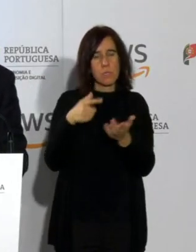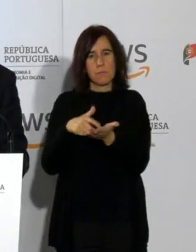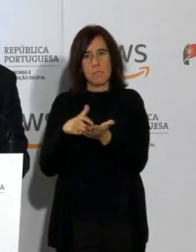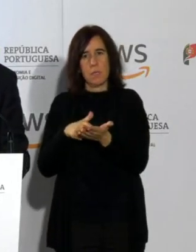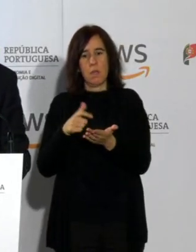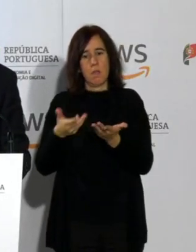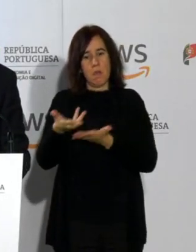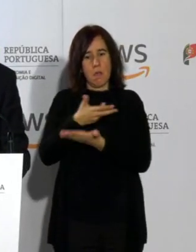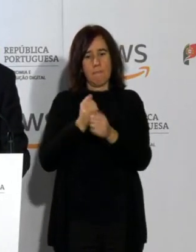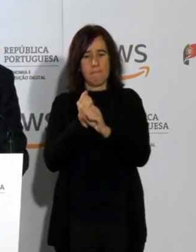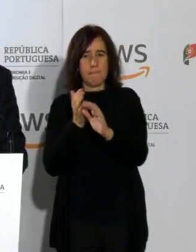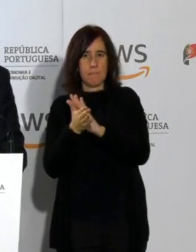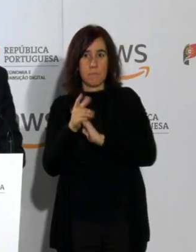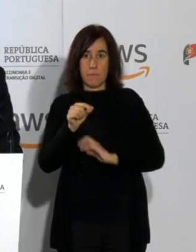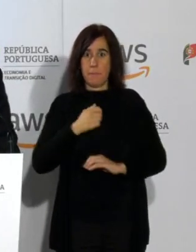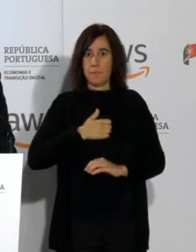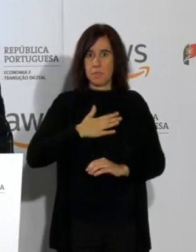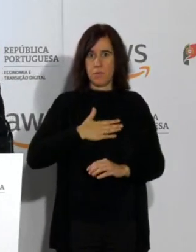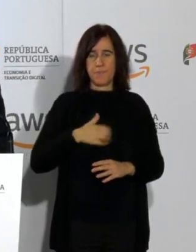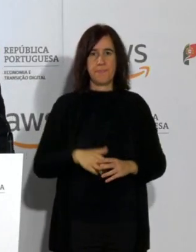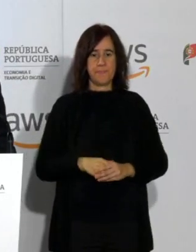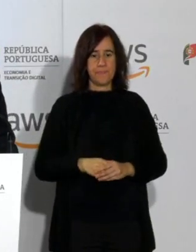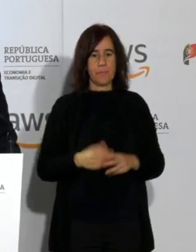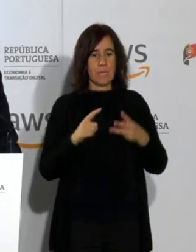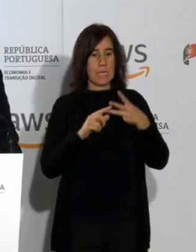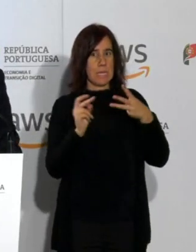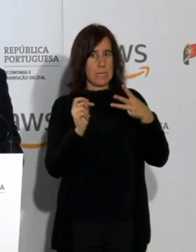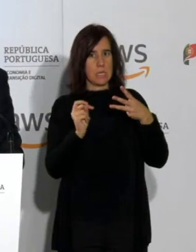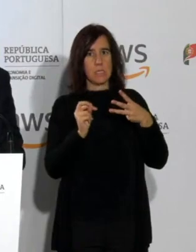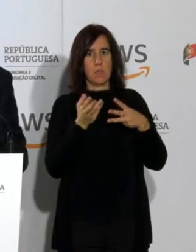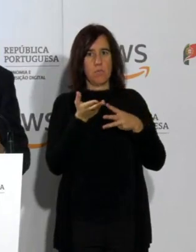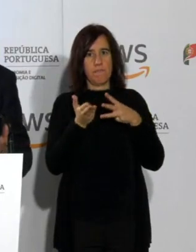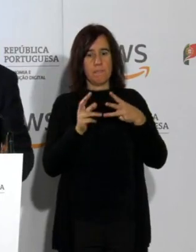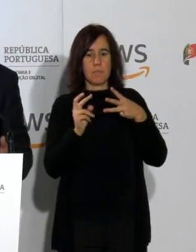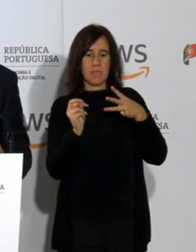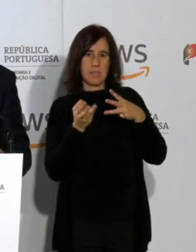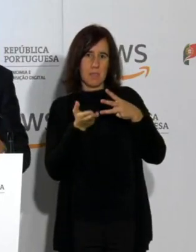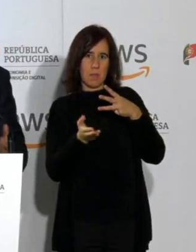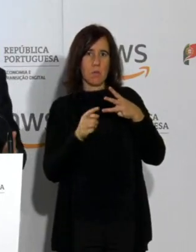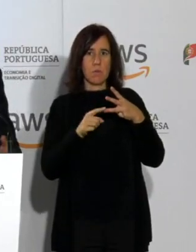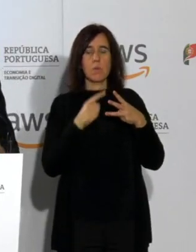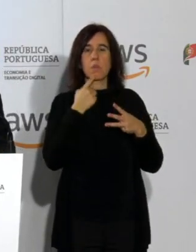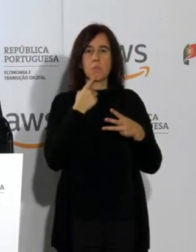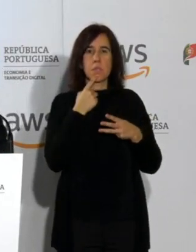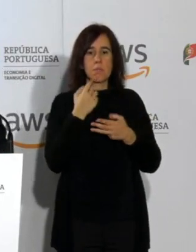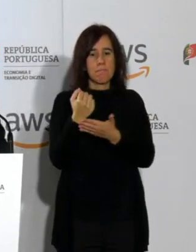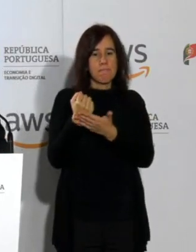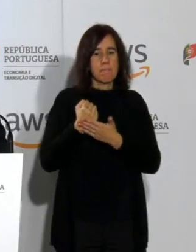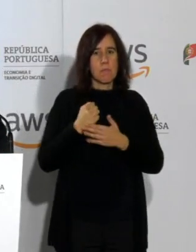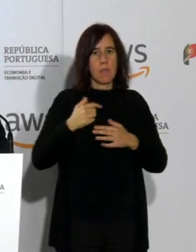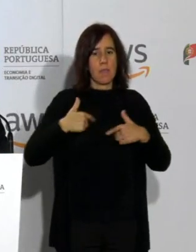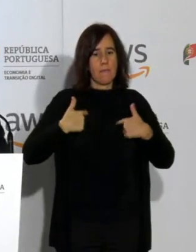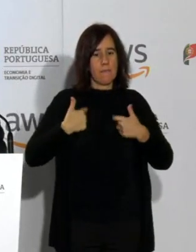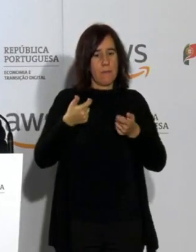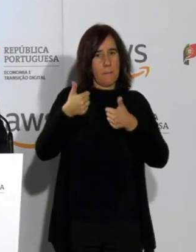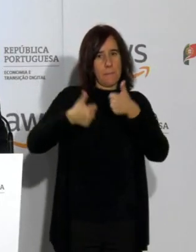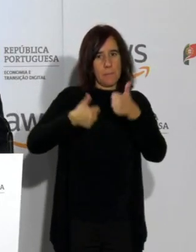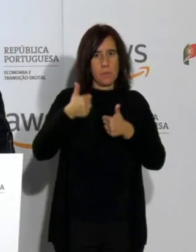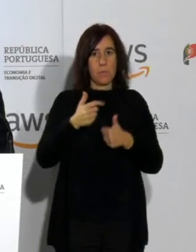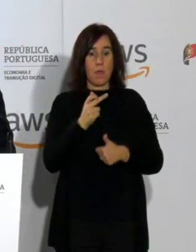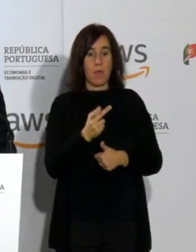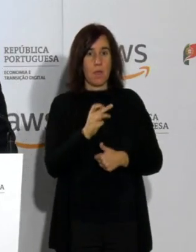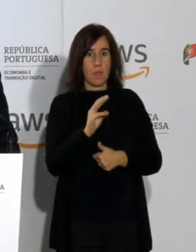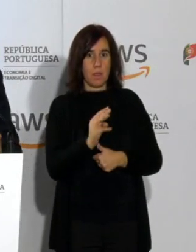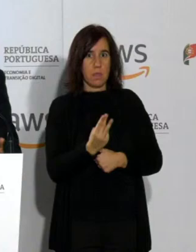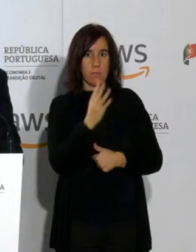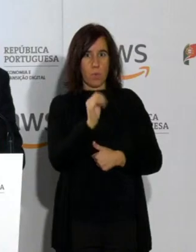necessidades do mercado de trabalho e das empresas. A terceira dimensão, o terceiro vetor, tem a ver com o contributo para o empreendedorismo, em que a AWS é, de facto,